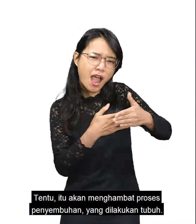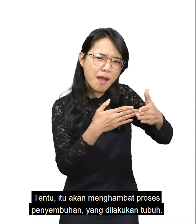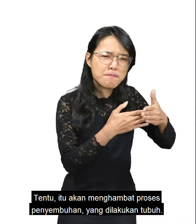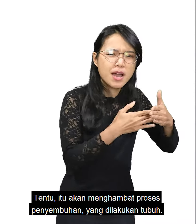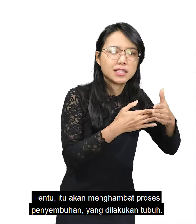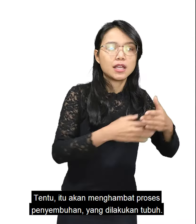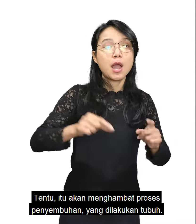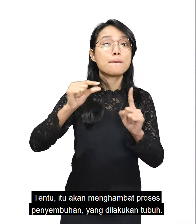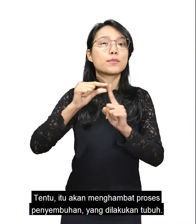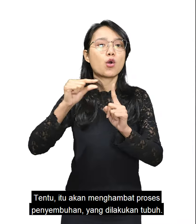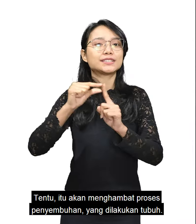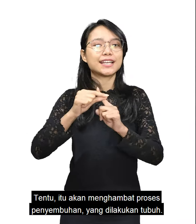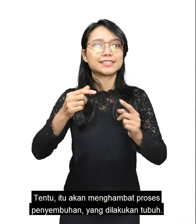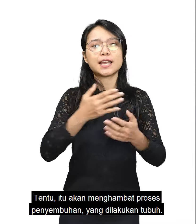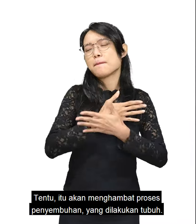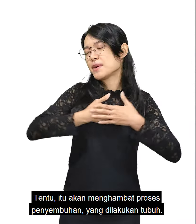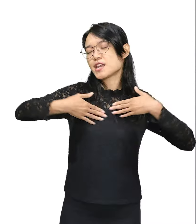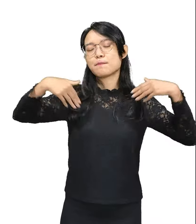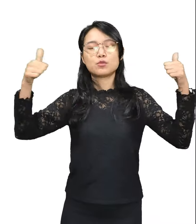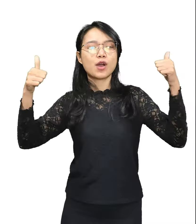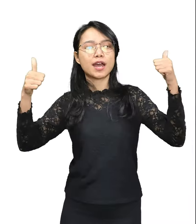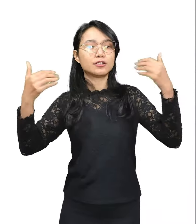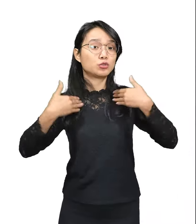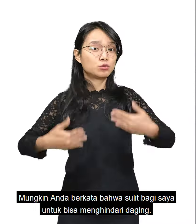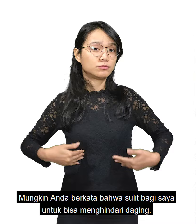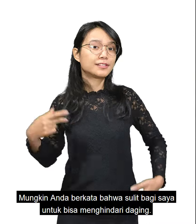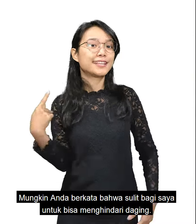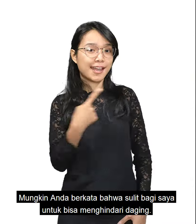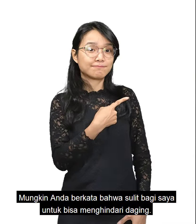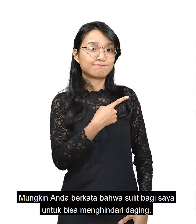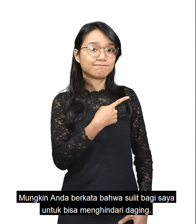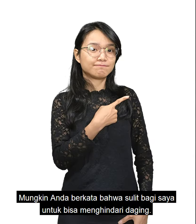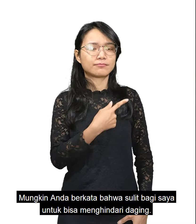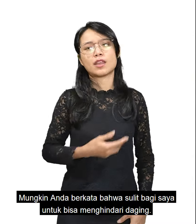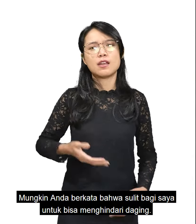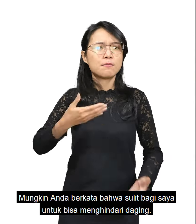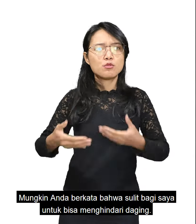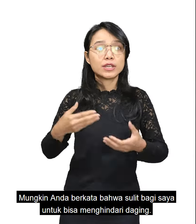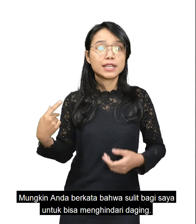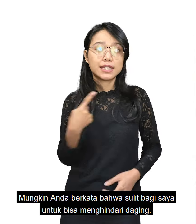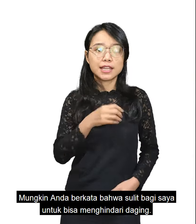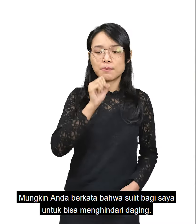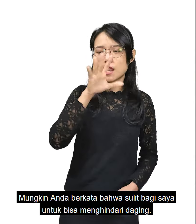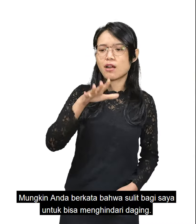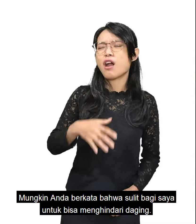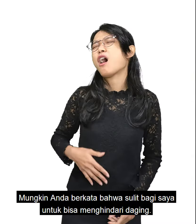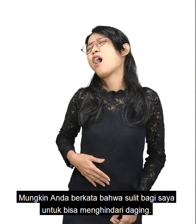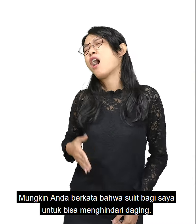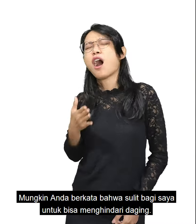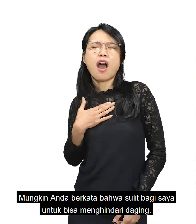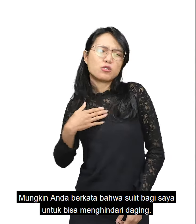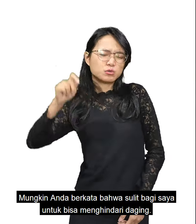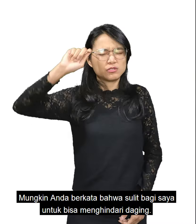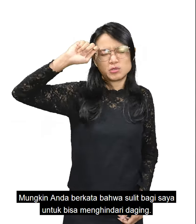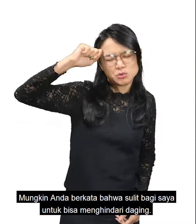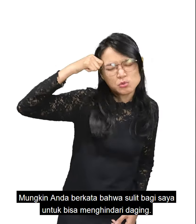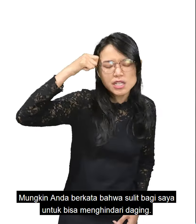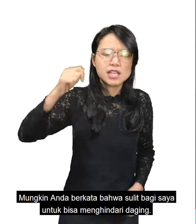dilakukan tubuh mungkin Anda berkata bahwa sulit bagi saya untuk bisa menghindari